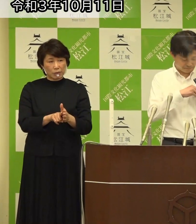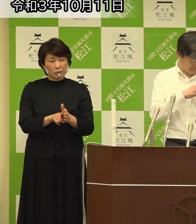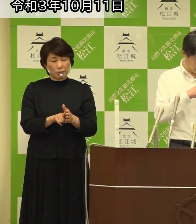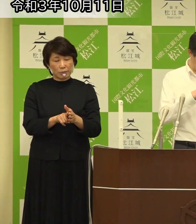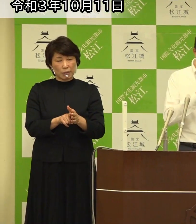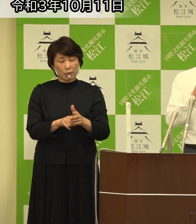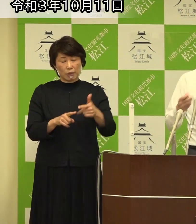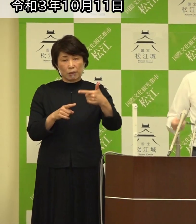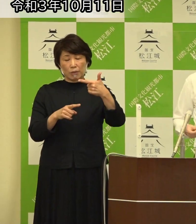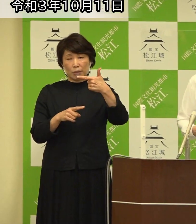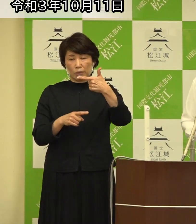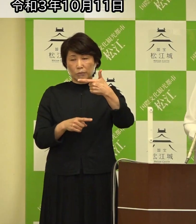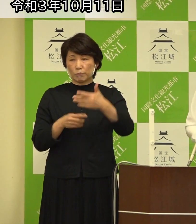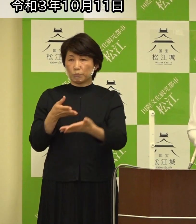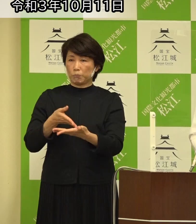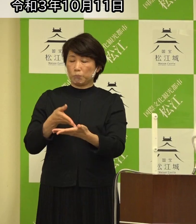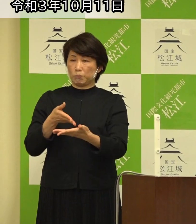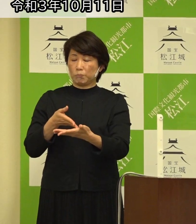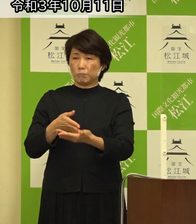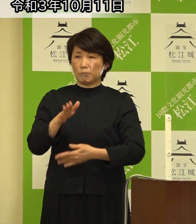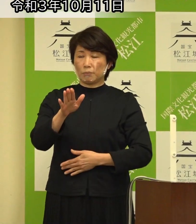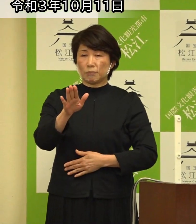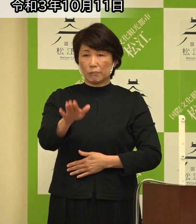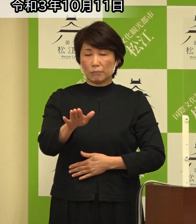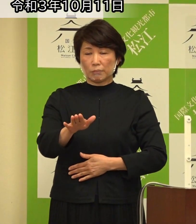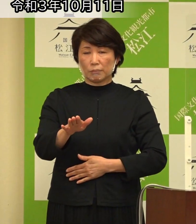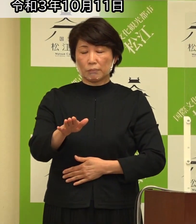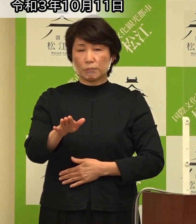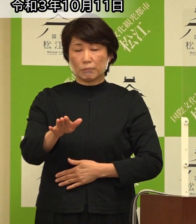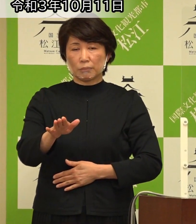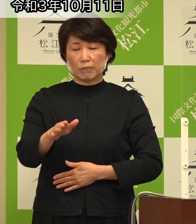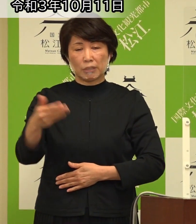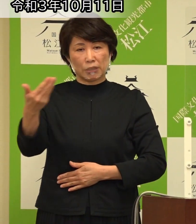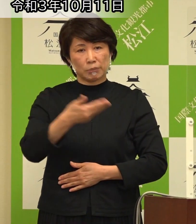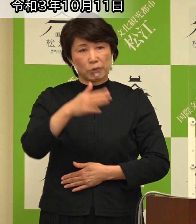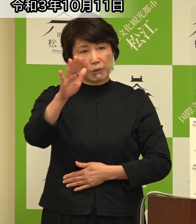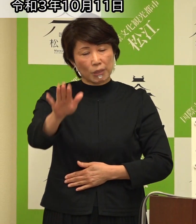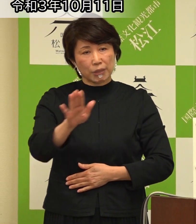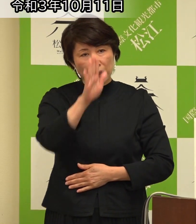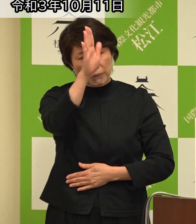までございましたが、各社さん、質問あればお願いいたします。